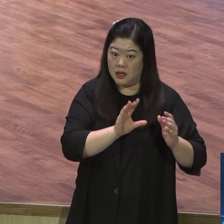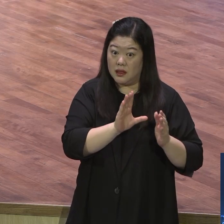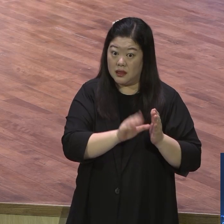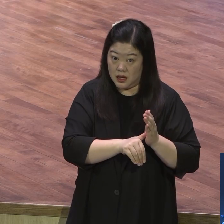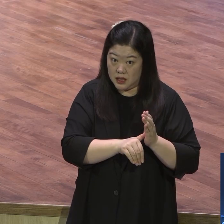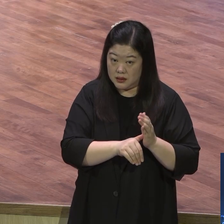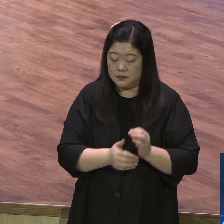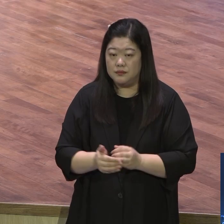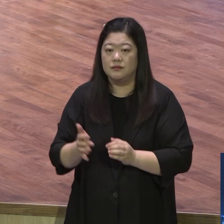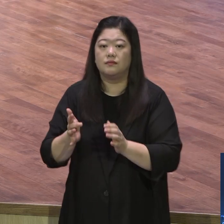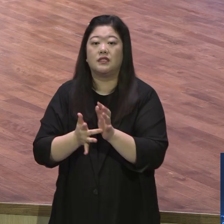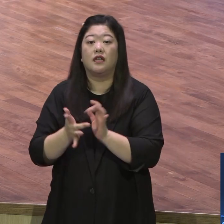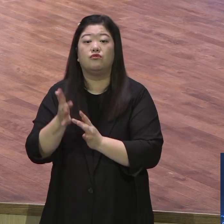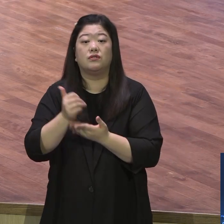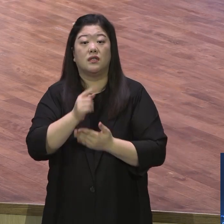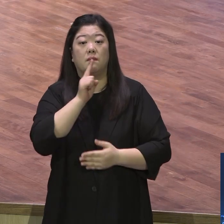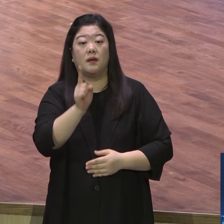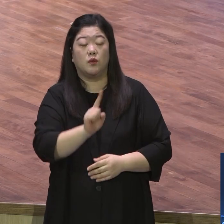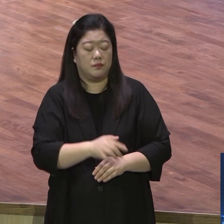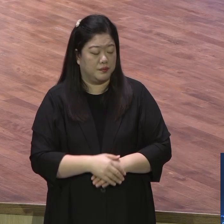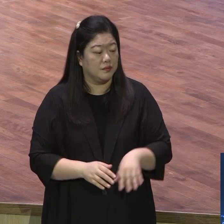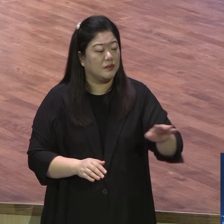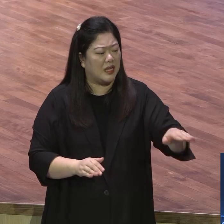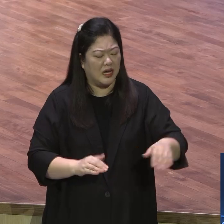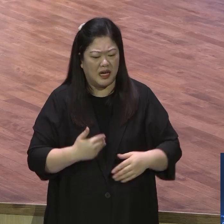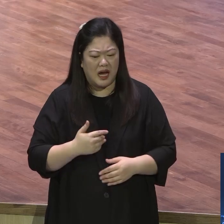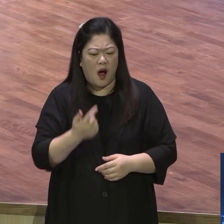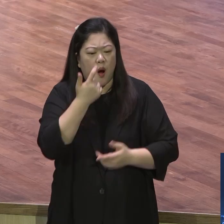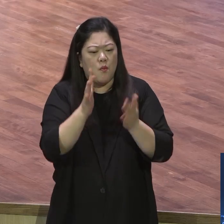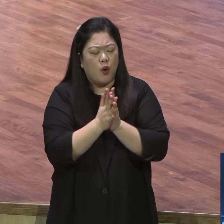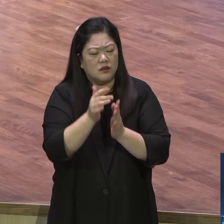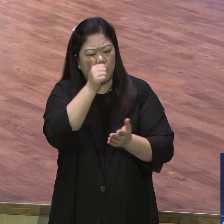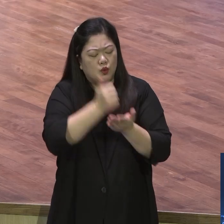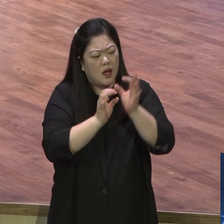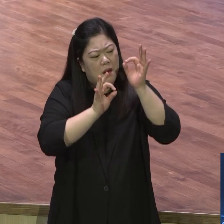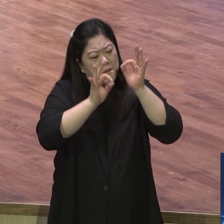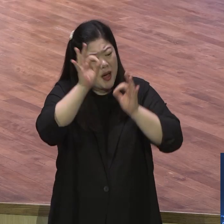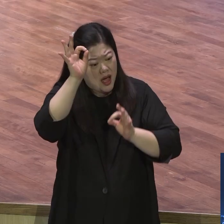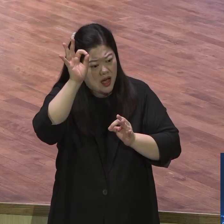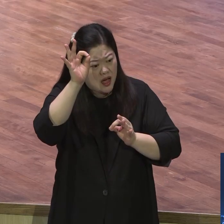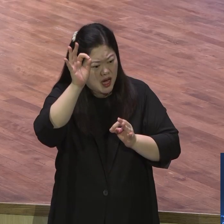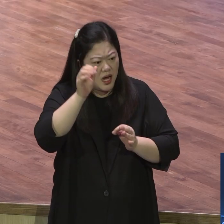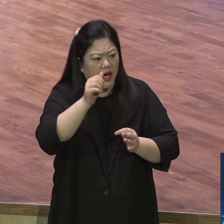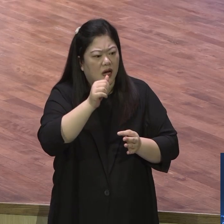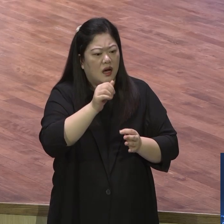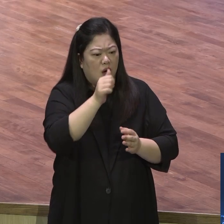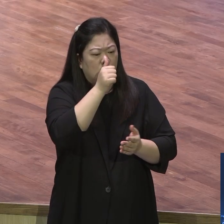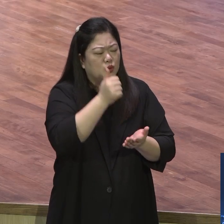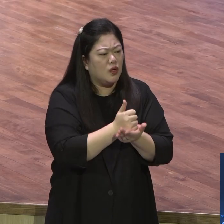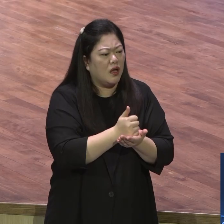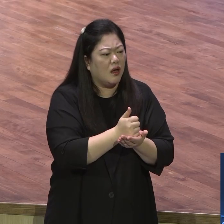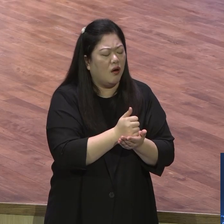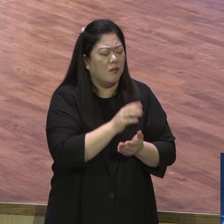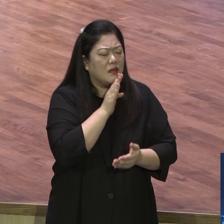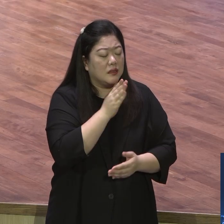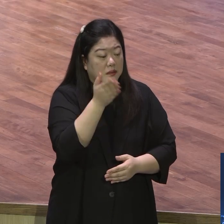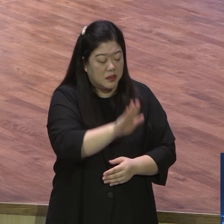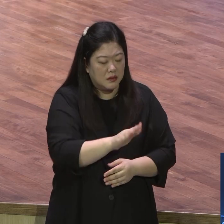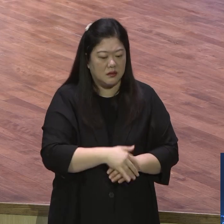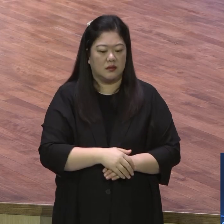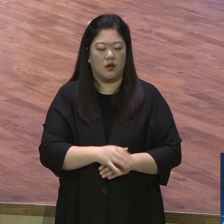원죄 자범죄도 중요하지만 예수님이 죄의 삶을 받았네라 할 때는요 자범죄도